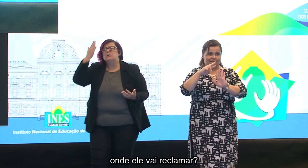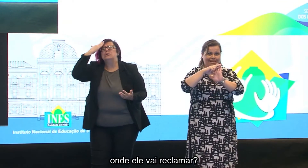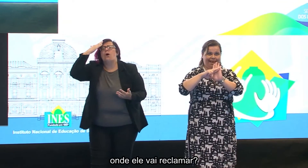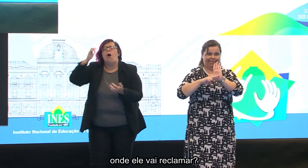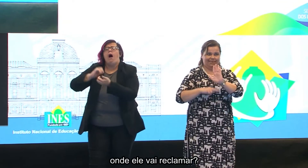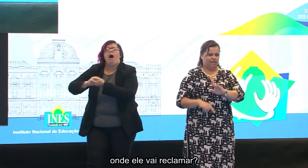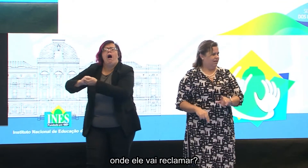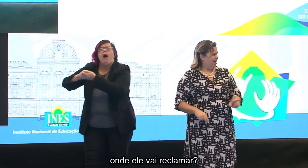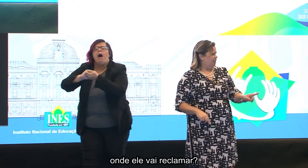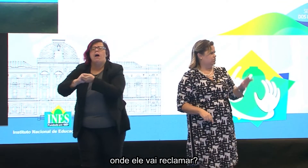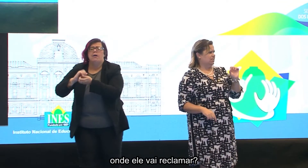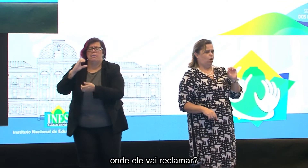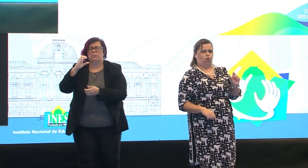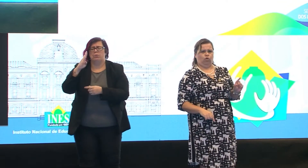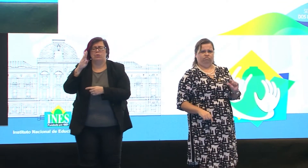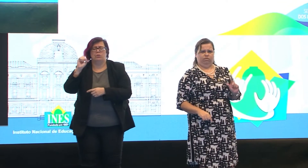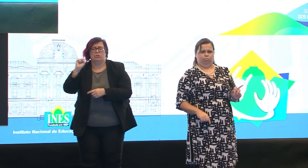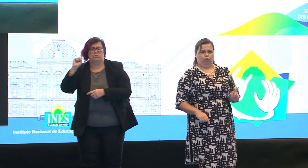aí onde ele vai reclamar?